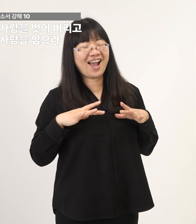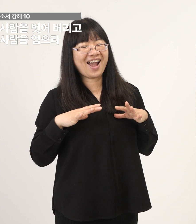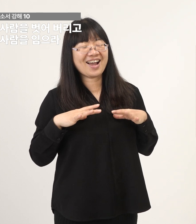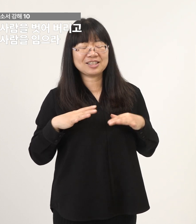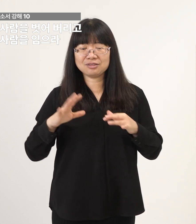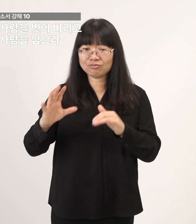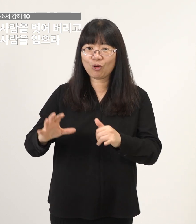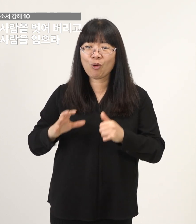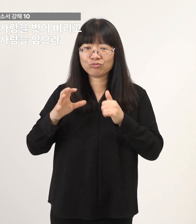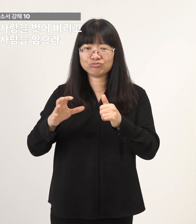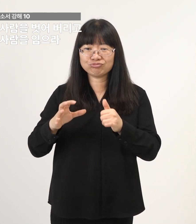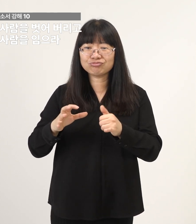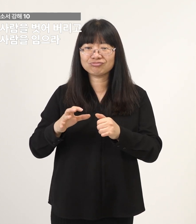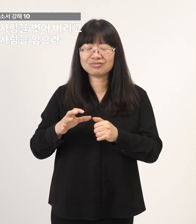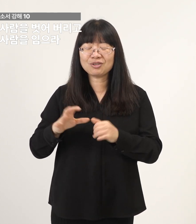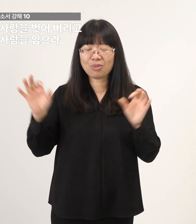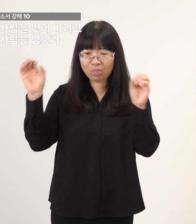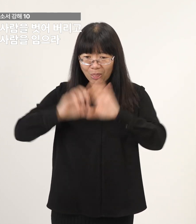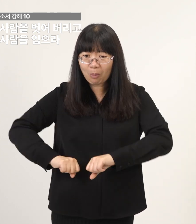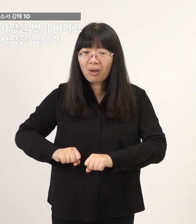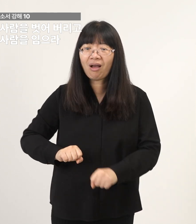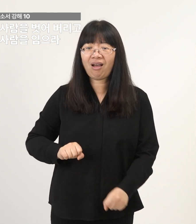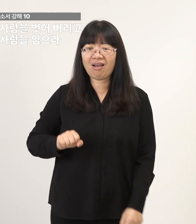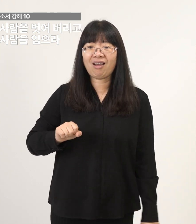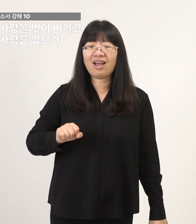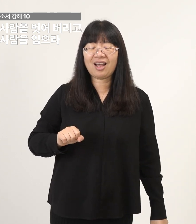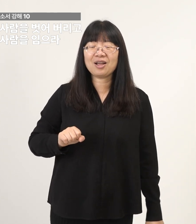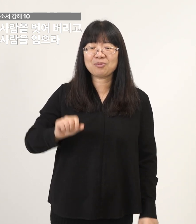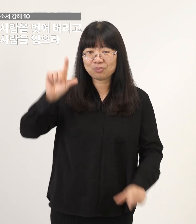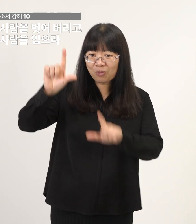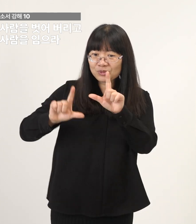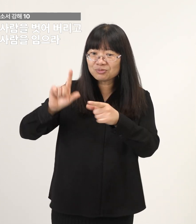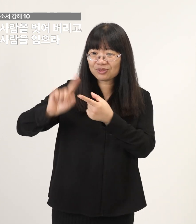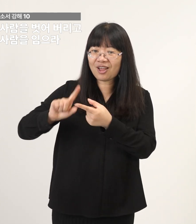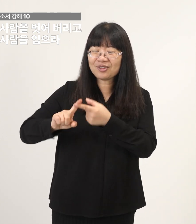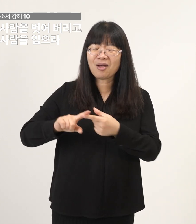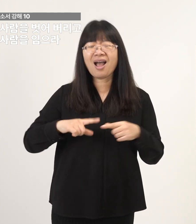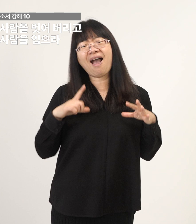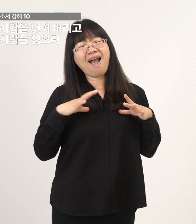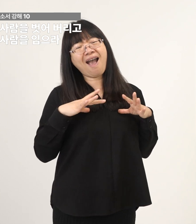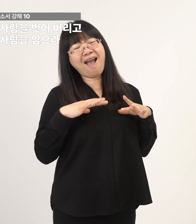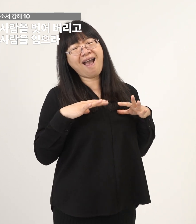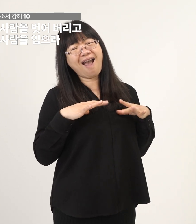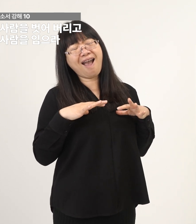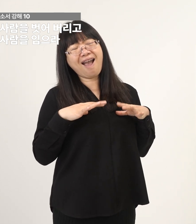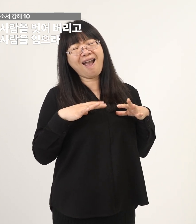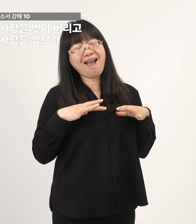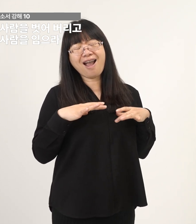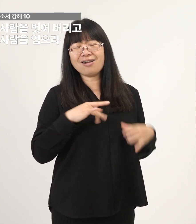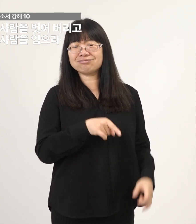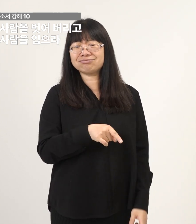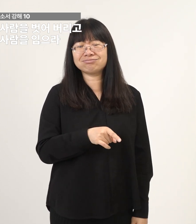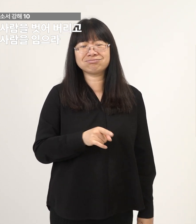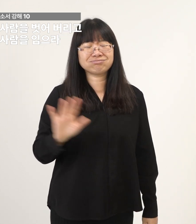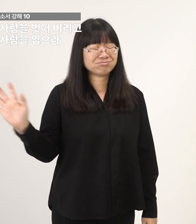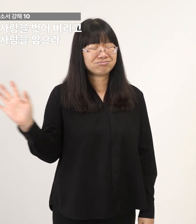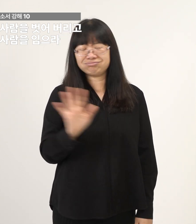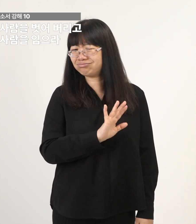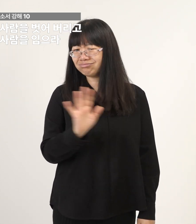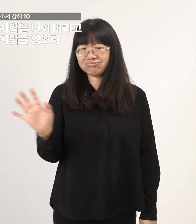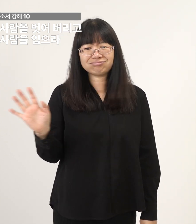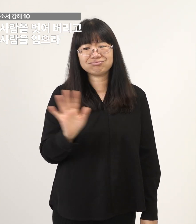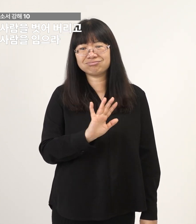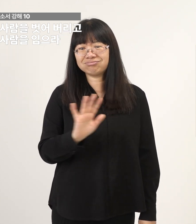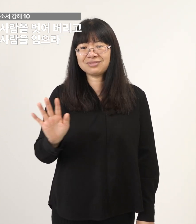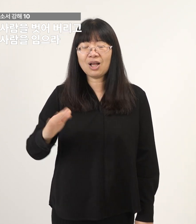땅에 영원하지도 못할 것, 소멸될 것들이 이 땅에서 비교 대상이 되고 그게 우리의 자랑이